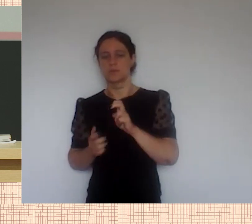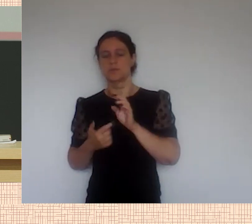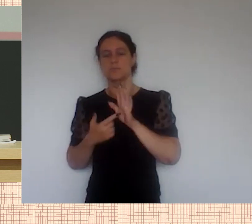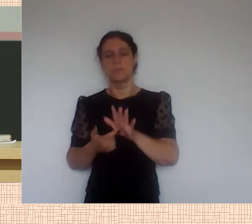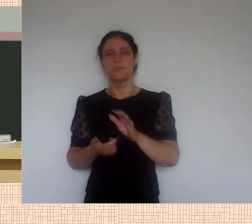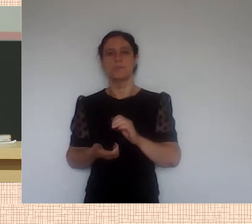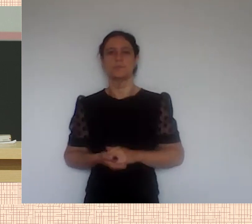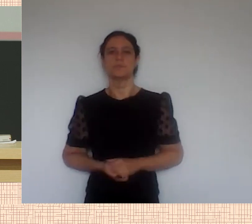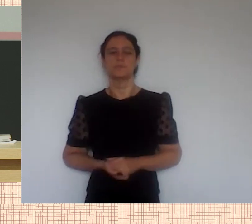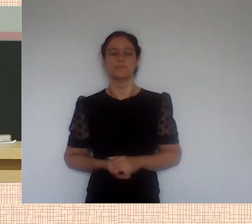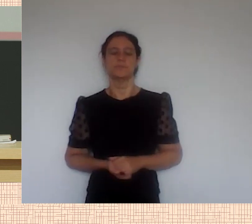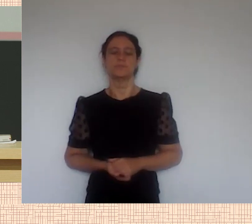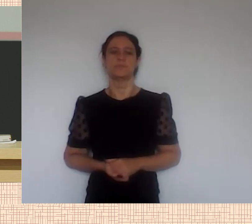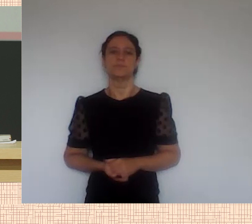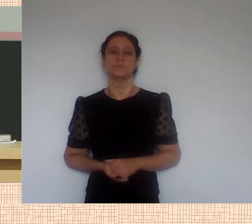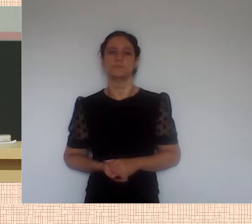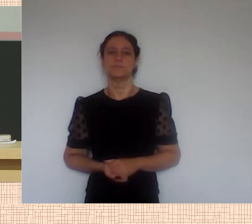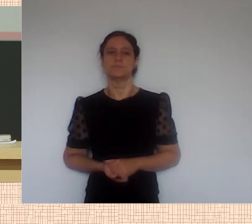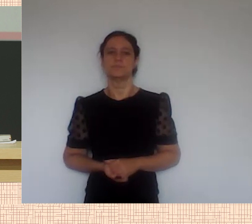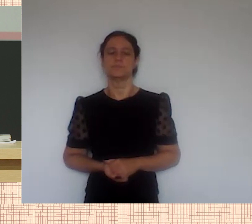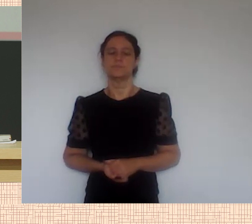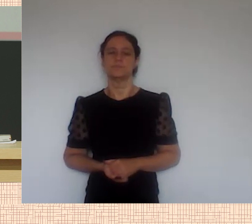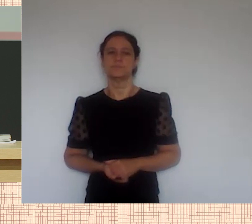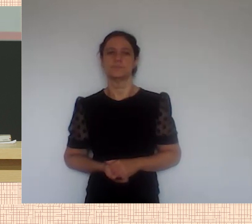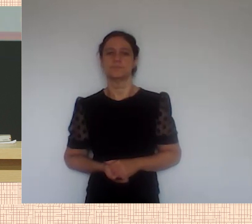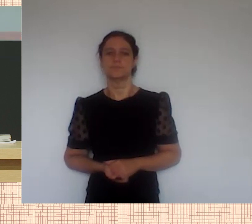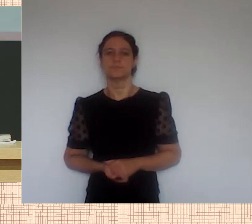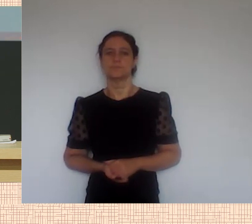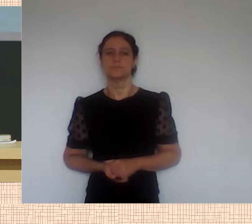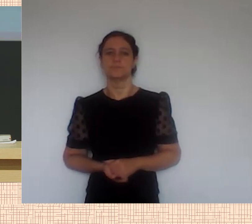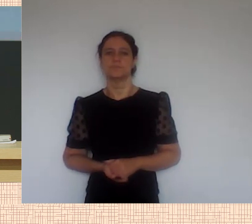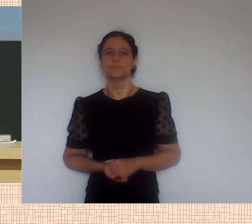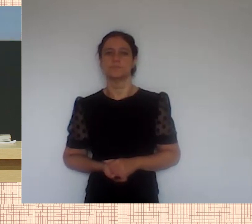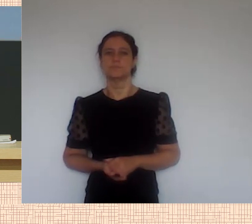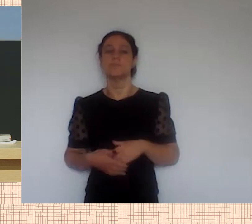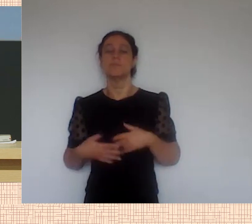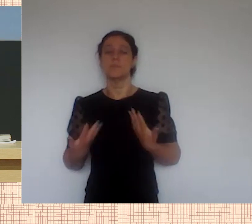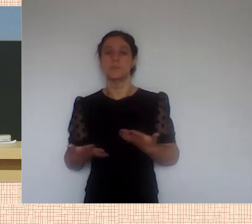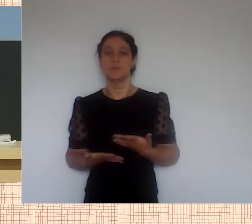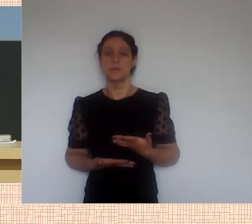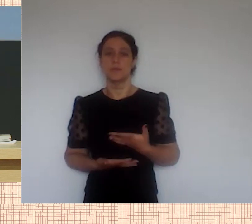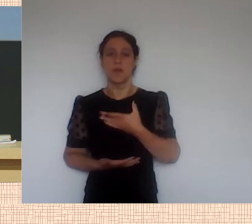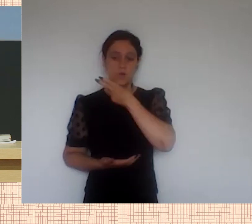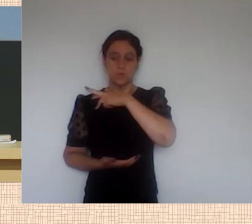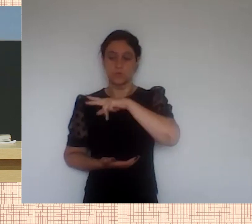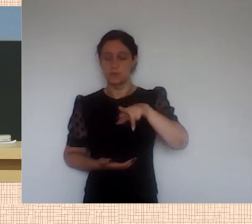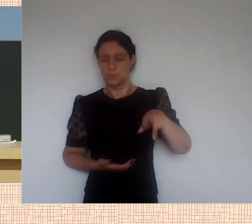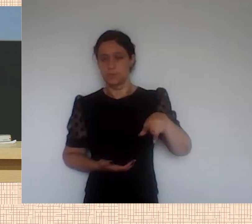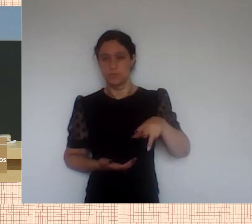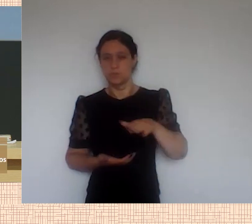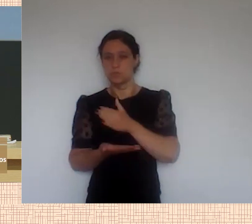Atos 17, 14 e 15. Então os irmãos promoveram sem detença